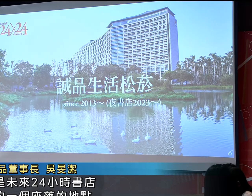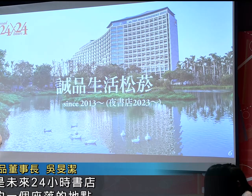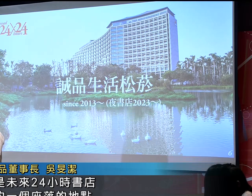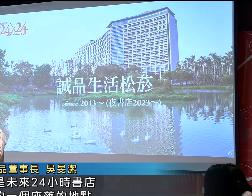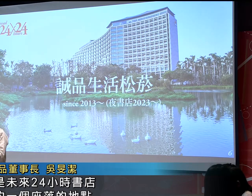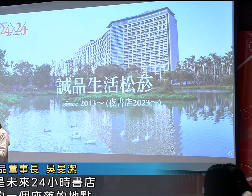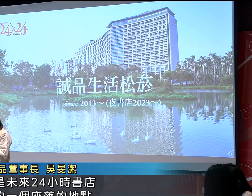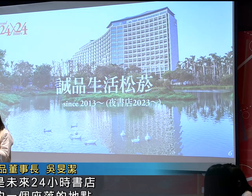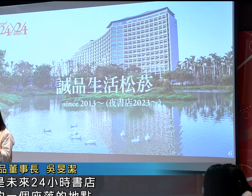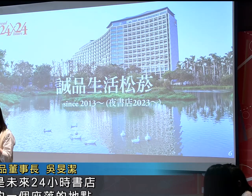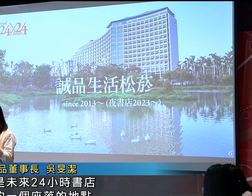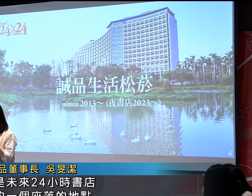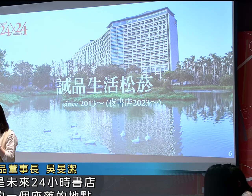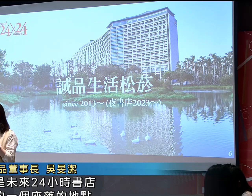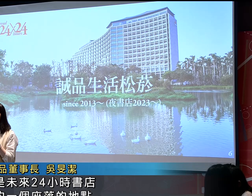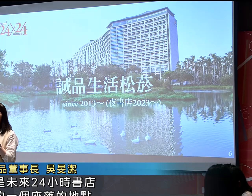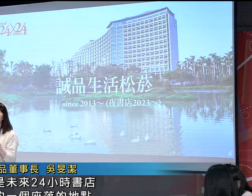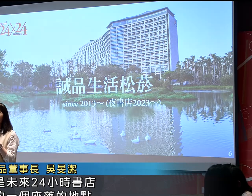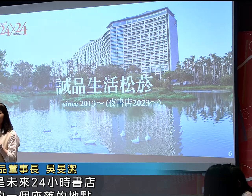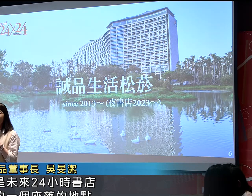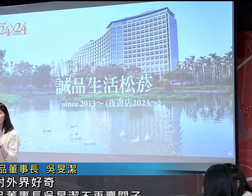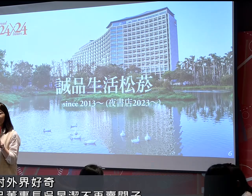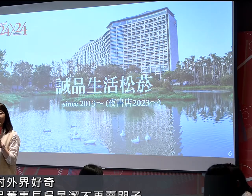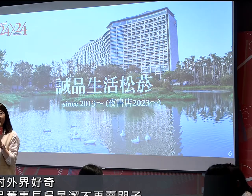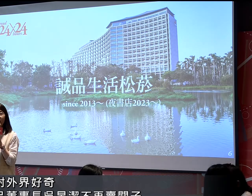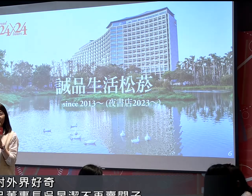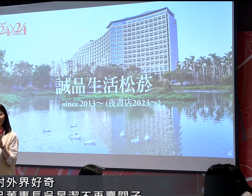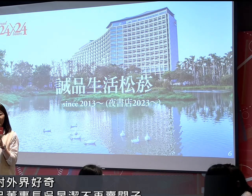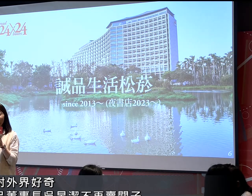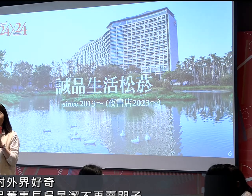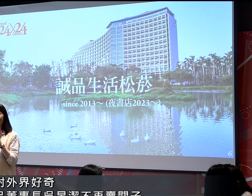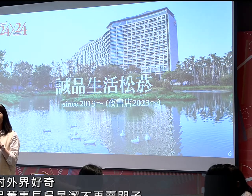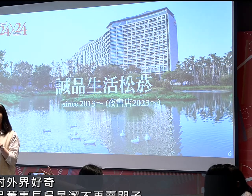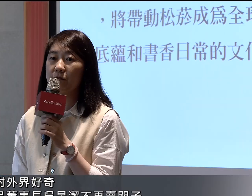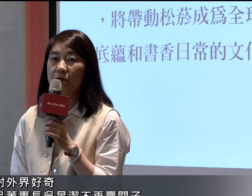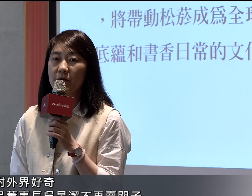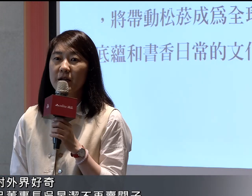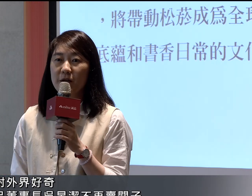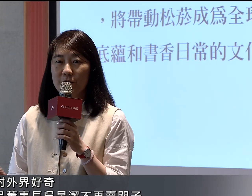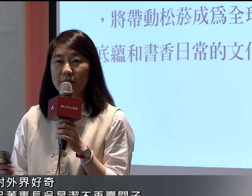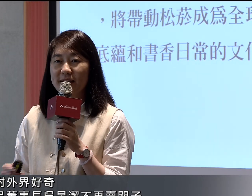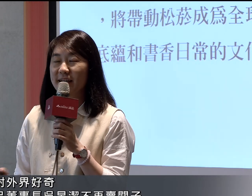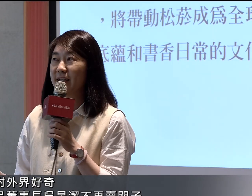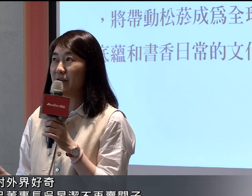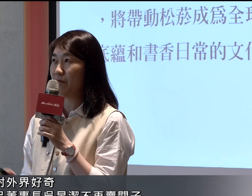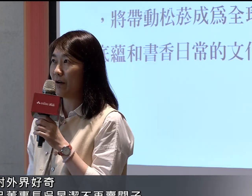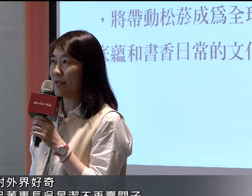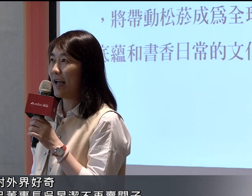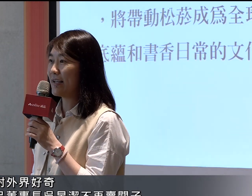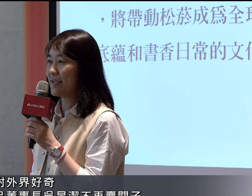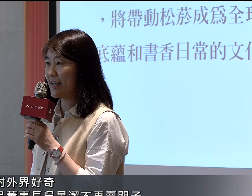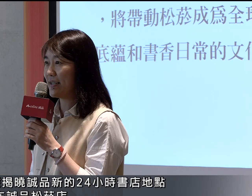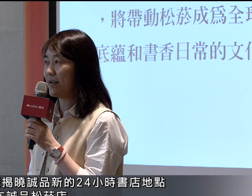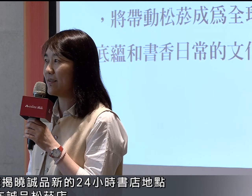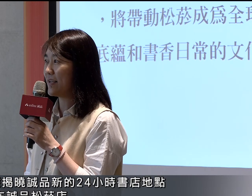店它的一个坐落的地点。 面对外界的好奇，诚品董事长吴明杰不再卖关子，四号揭晓诚品